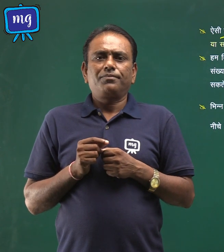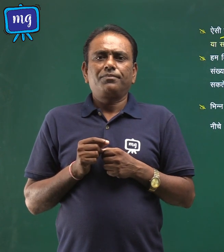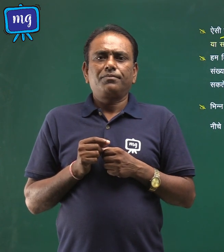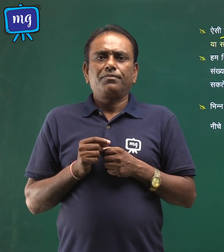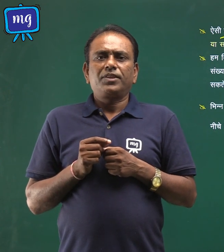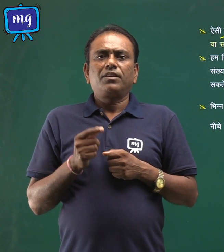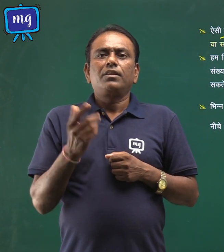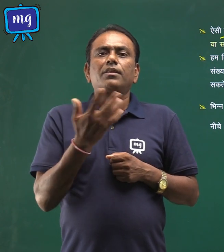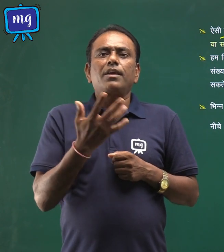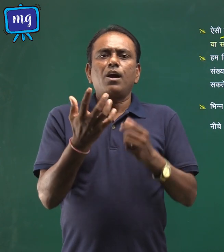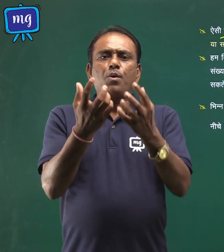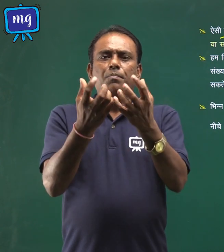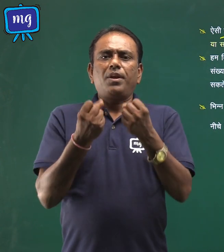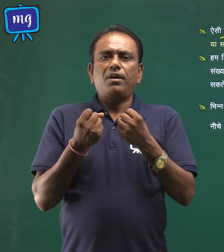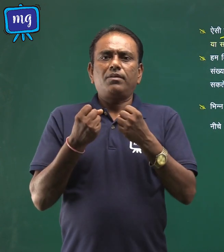और क्या मिला?